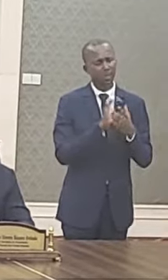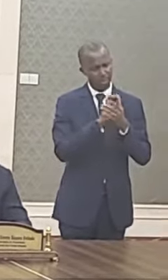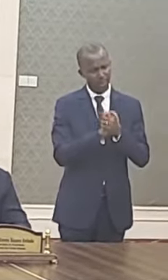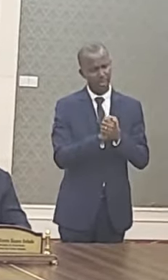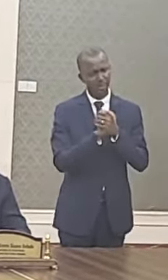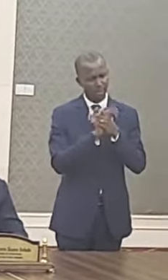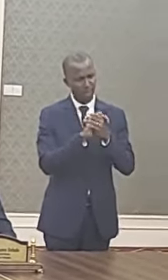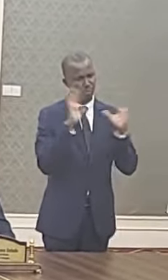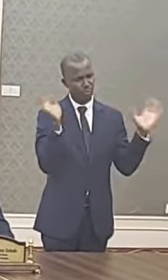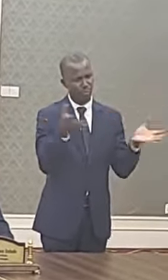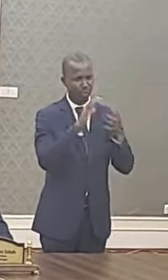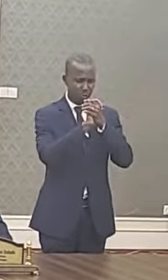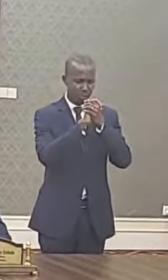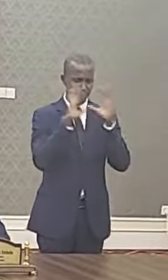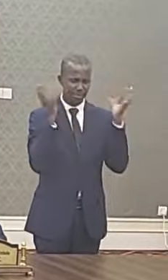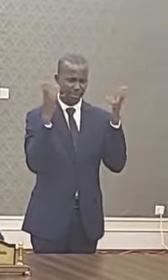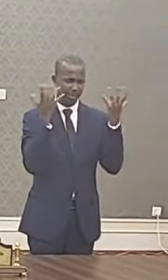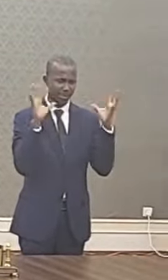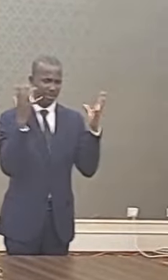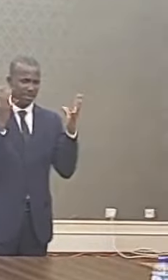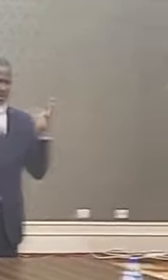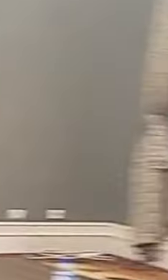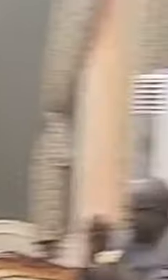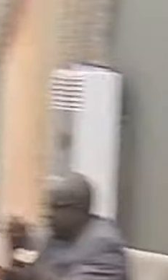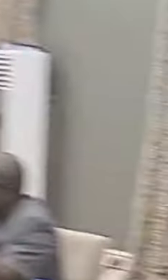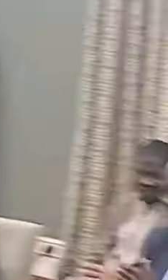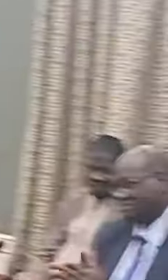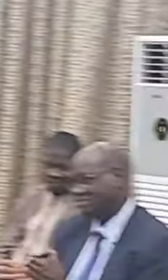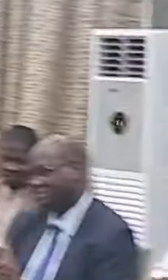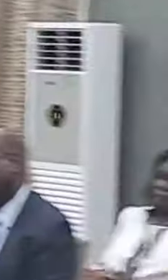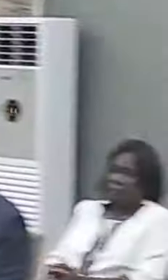Hein. Je suis content. Merci beaucoup, Nathan. Merci